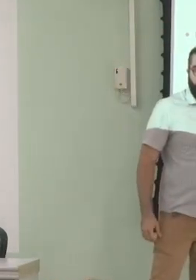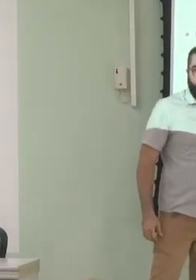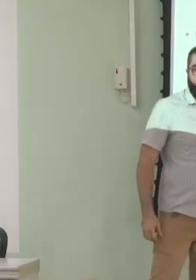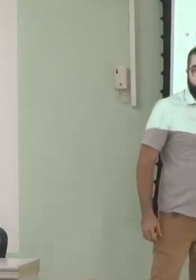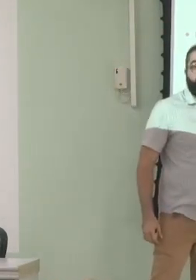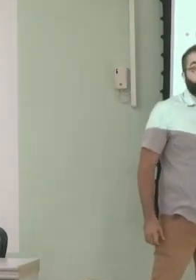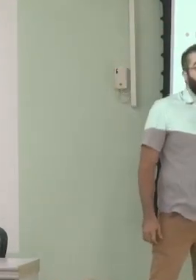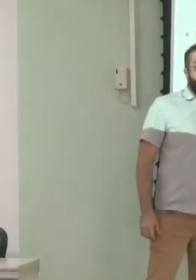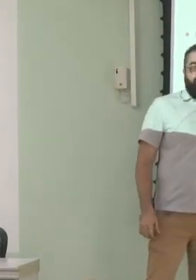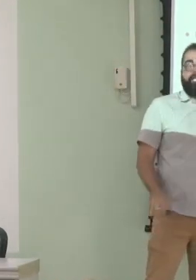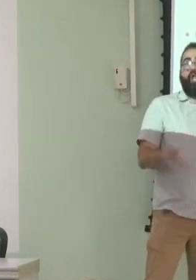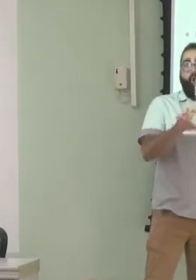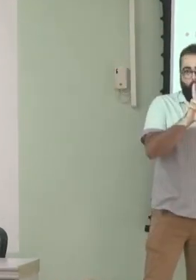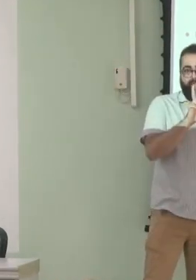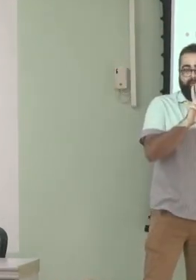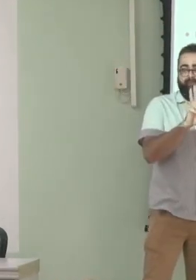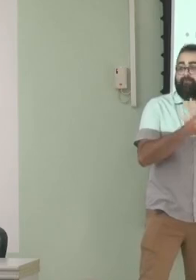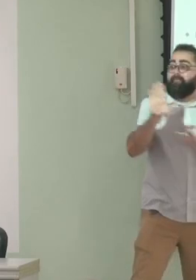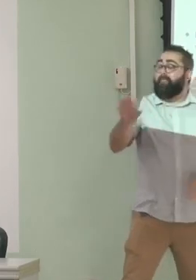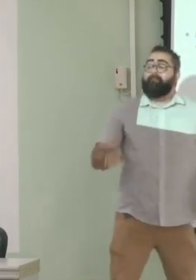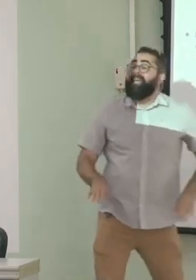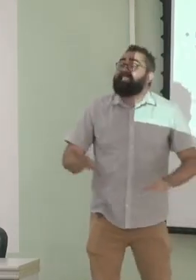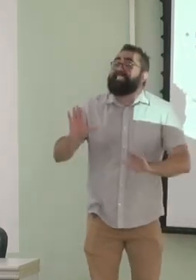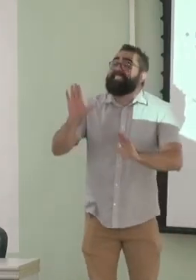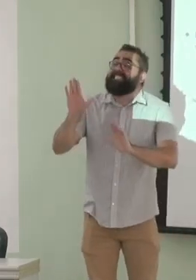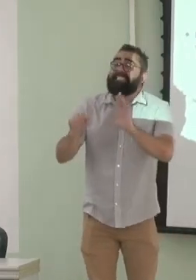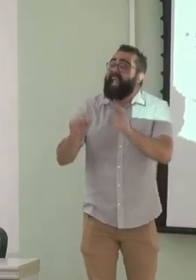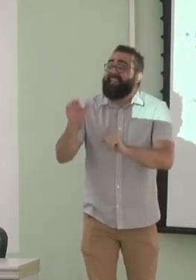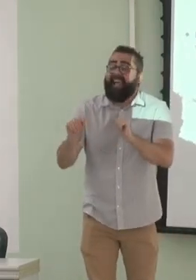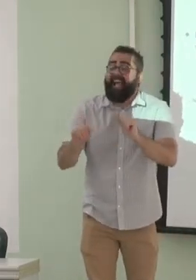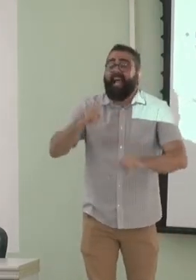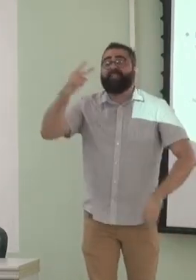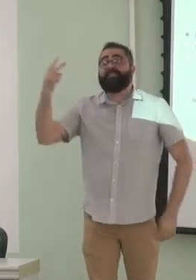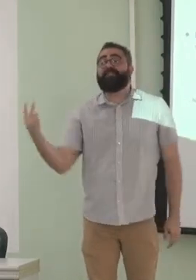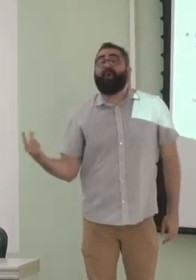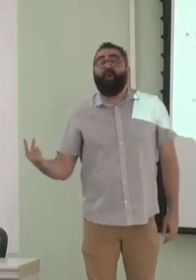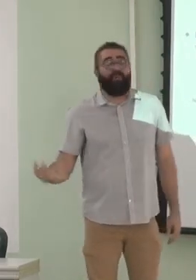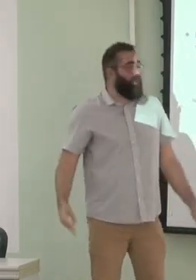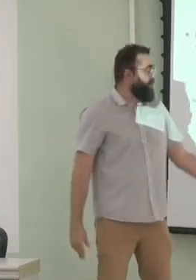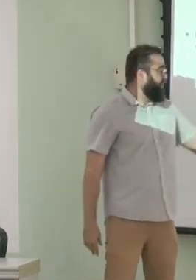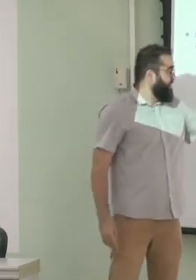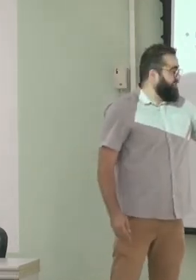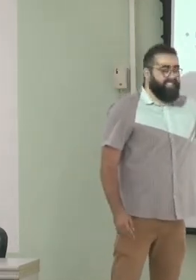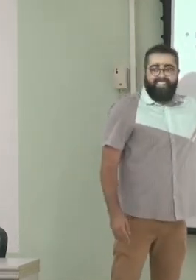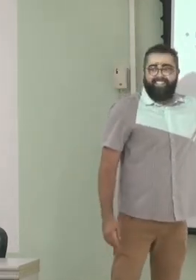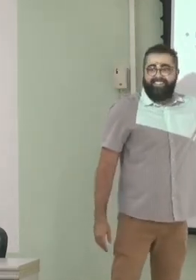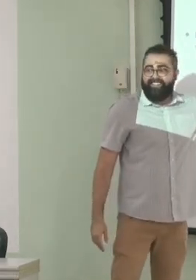pontuaram altamente o nível de iconicidade das palavras que foram mostradas, mas cena não.